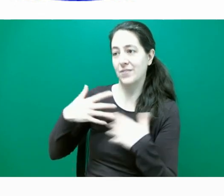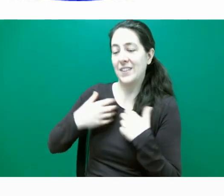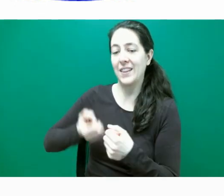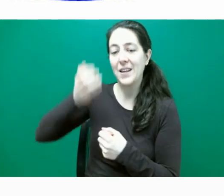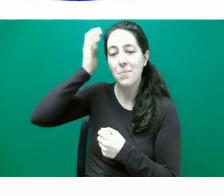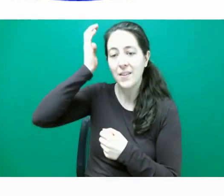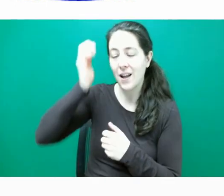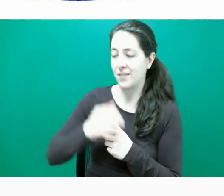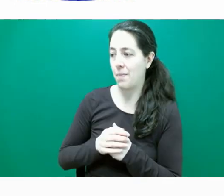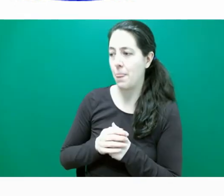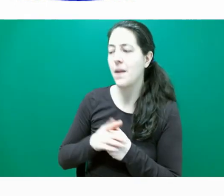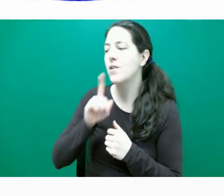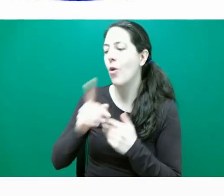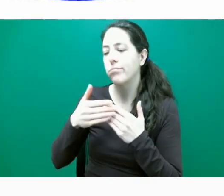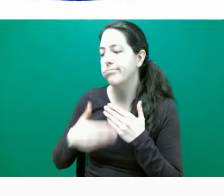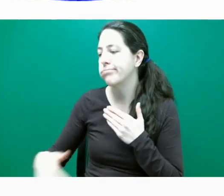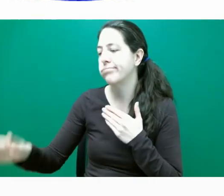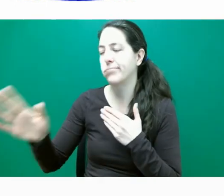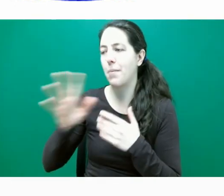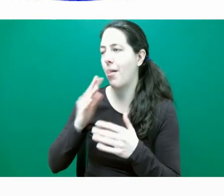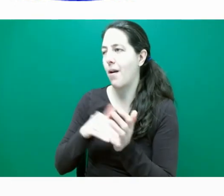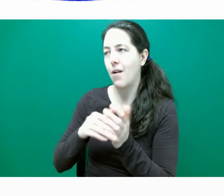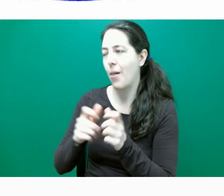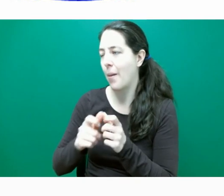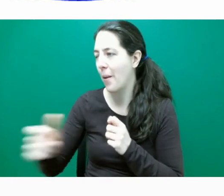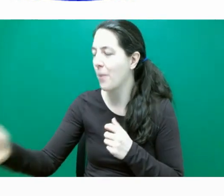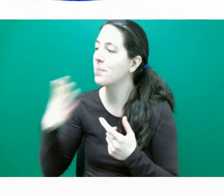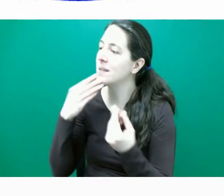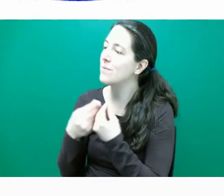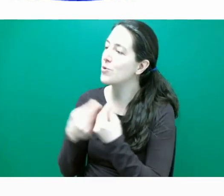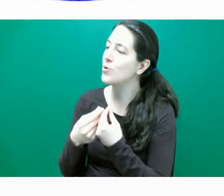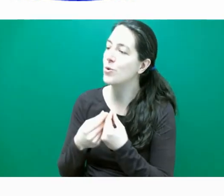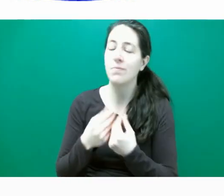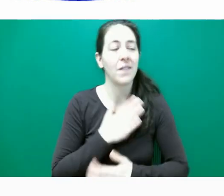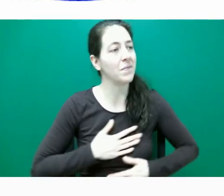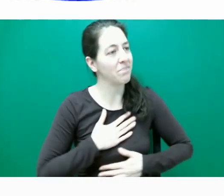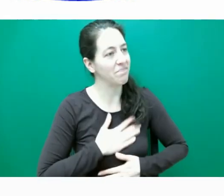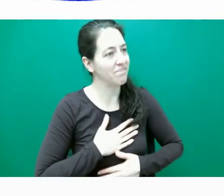Et je pense qu'on va en parler encore pendant longtemps. Merci beaucoup. Je vous en prie.